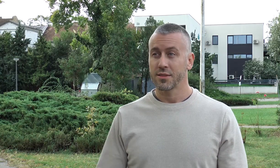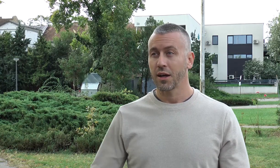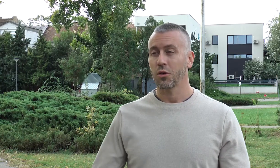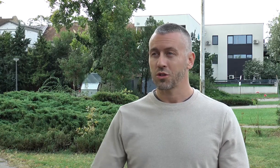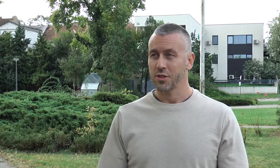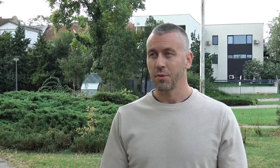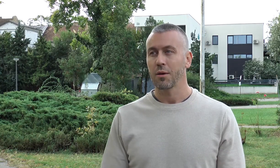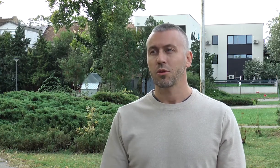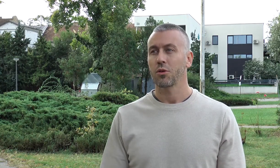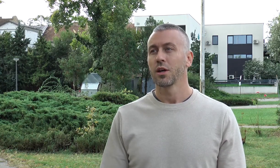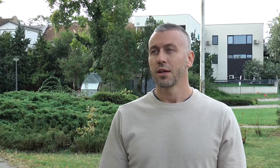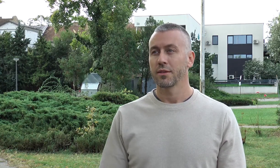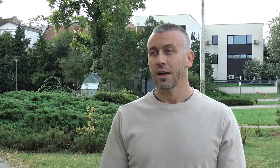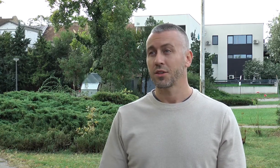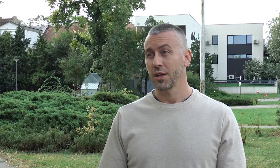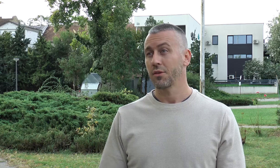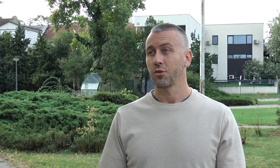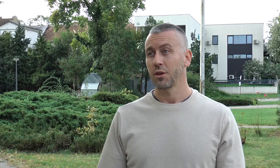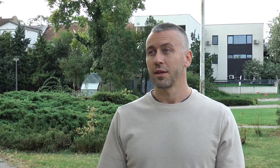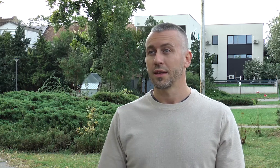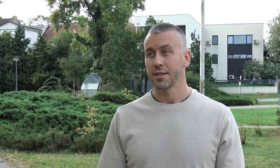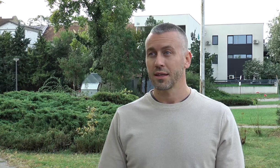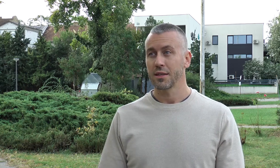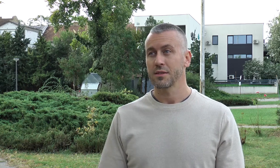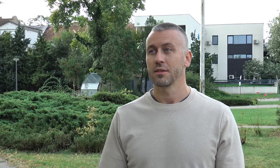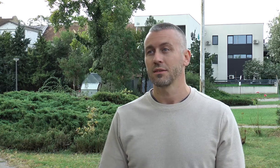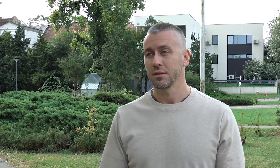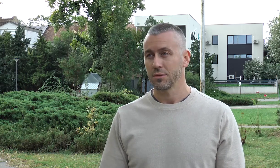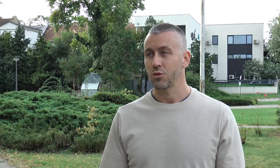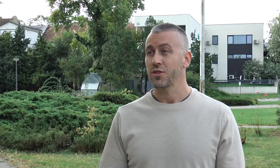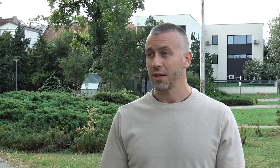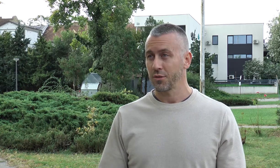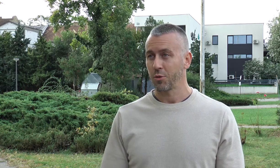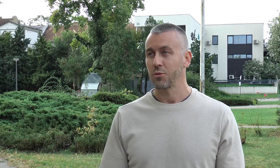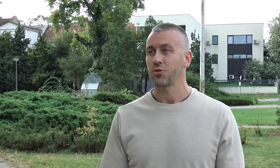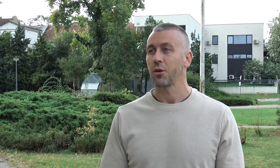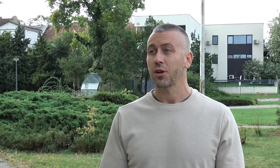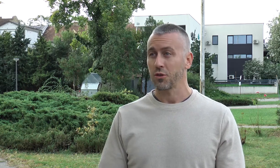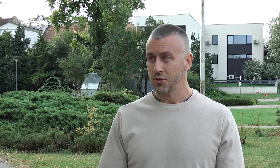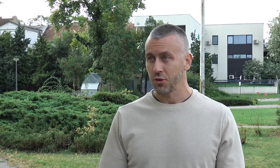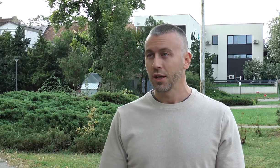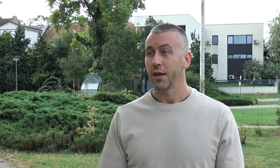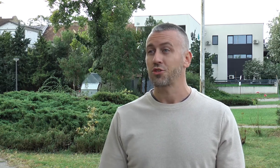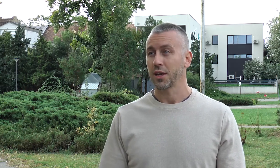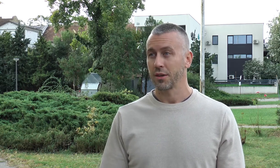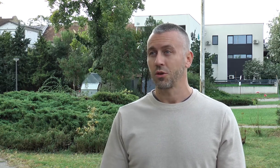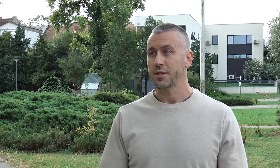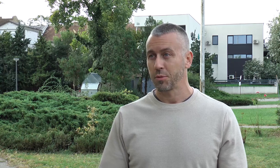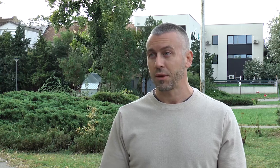Az általános iskolás kiállítók és mindazok mellett, akiket felsoroltam, itt lesznek a Pipetta Tudományfejlesztő